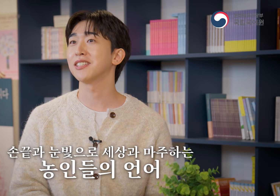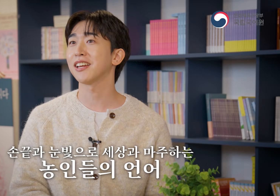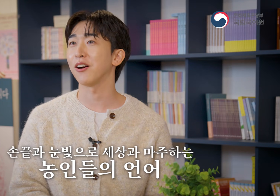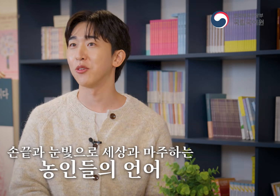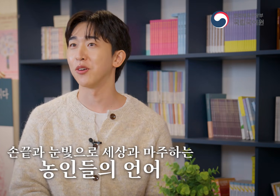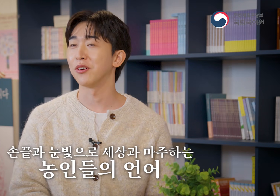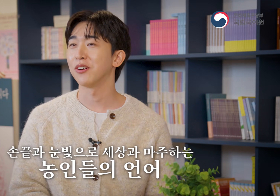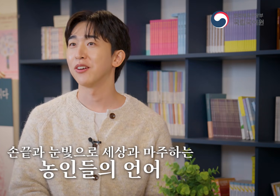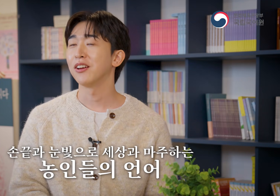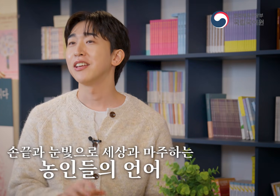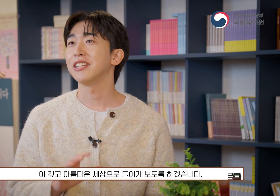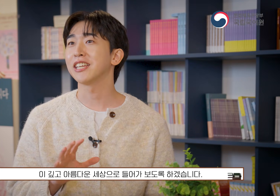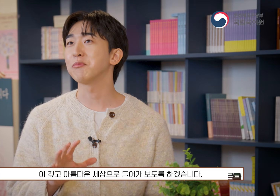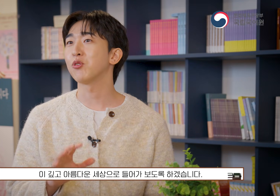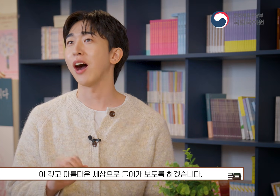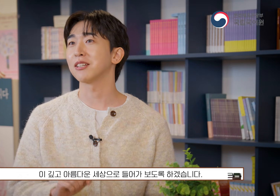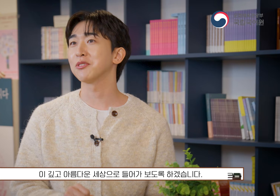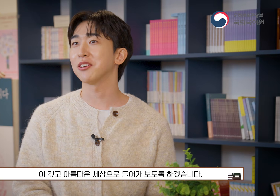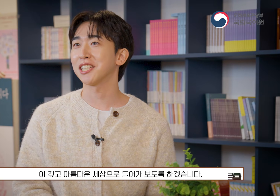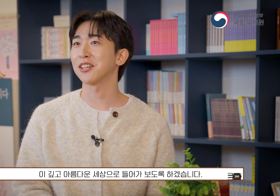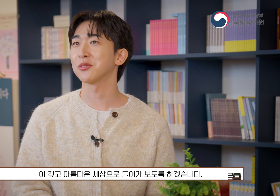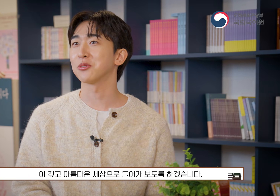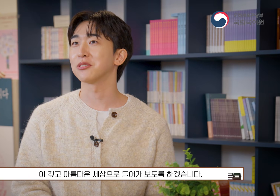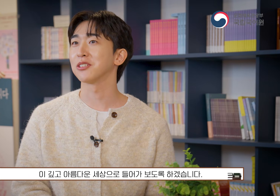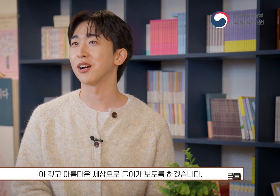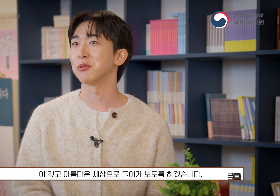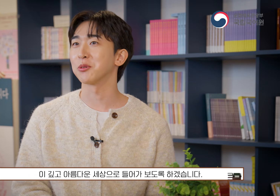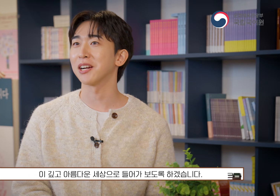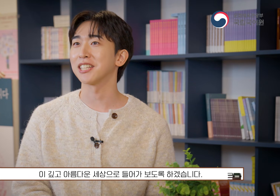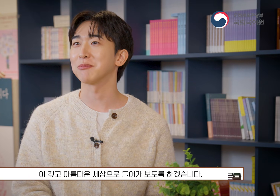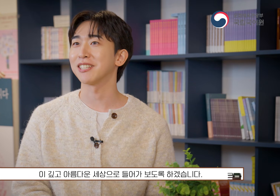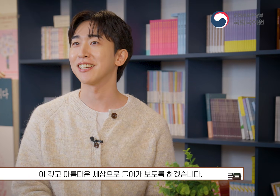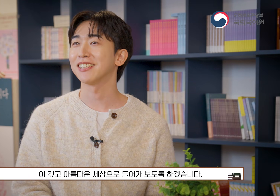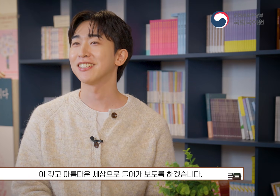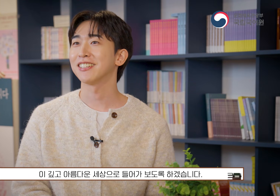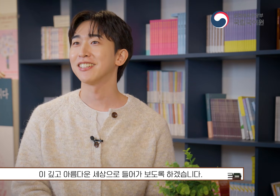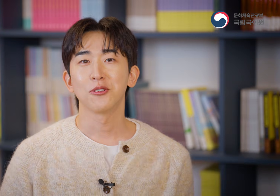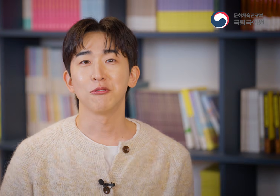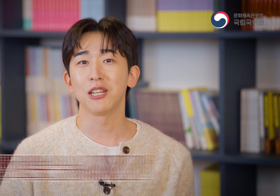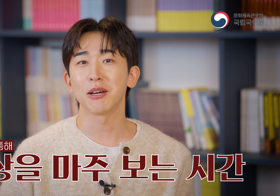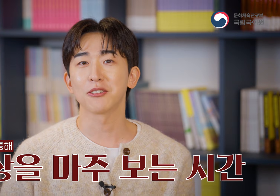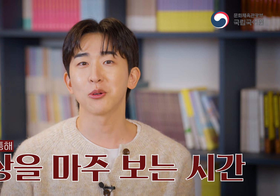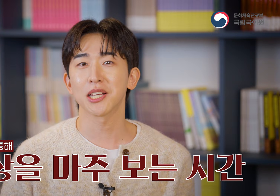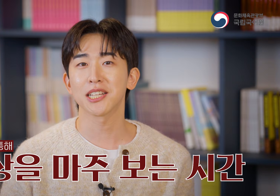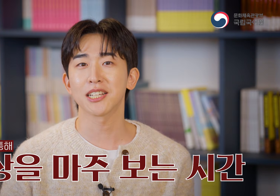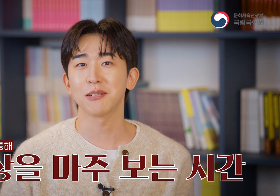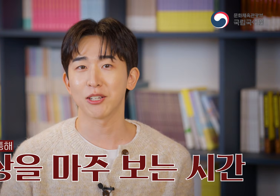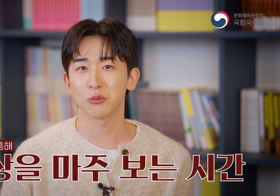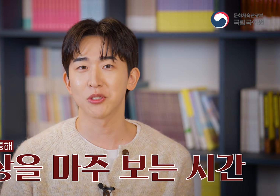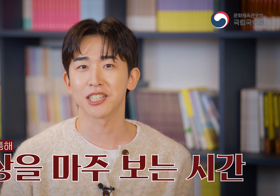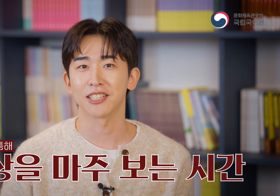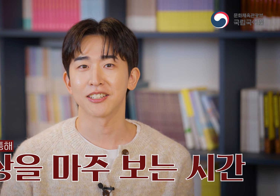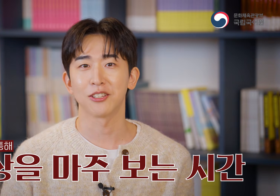농인들의 언어, 이 깊고 아름다운 세상 속으로 들어가 보도록 하겠습니다. 우리말을 통해 세상을 마주보는 시간,